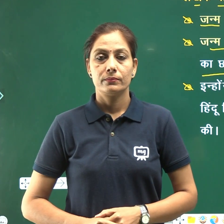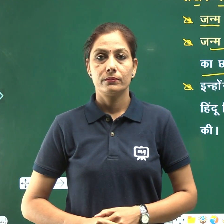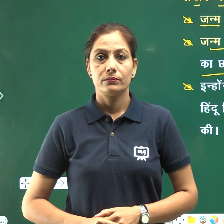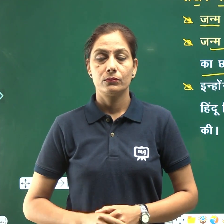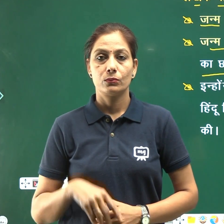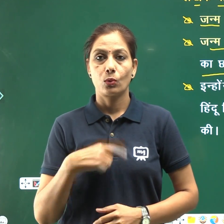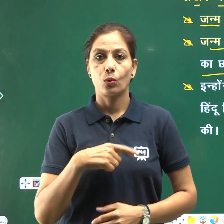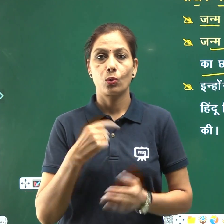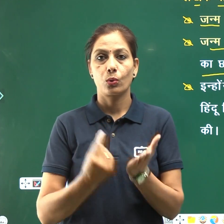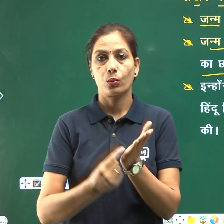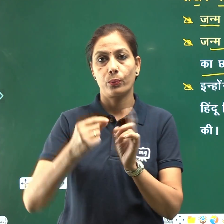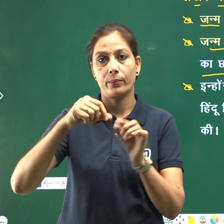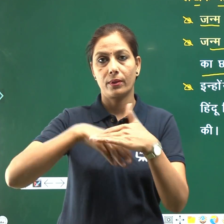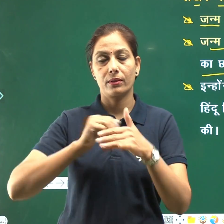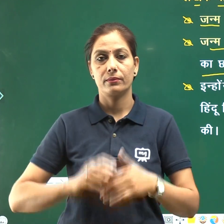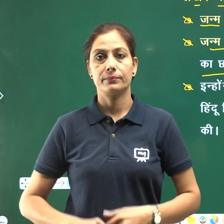जो उत्तर प्रदेश में है।